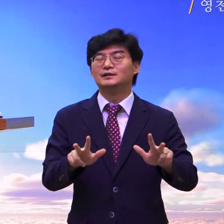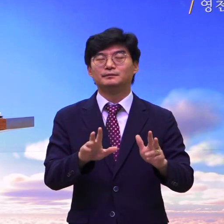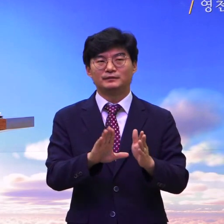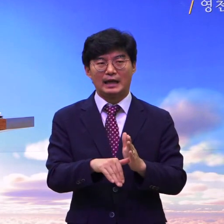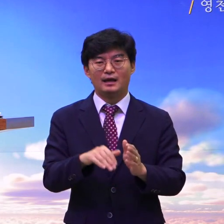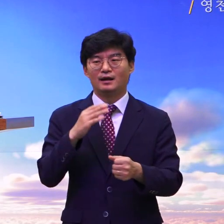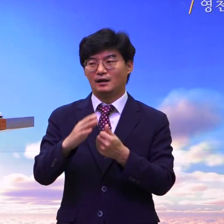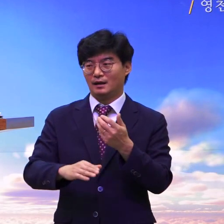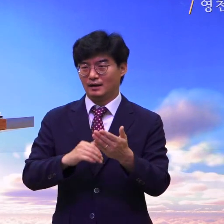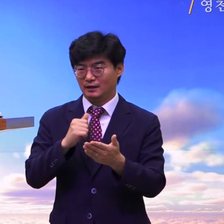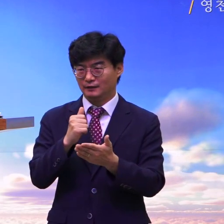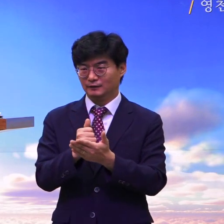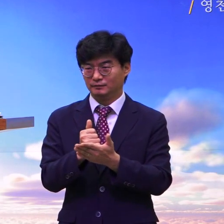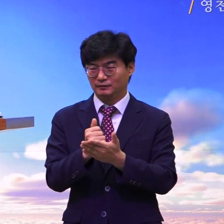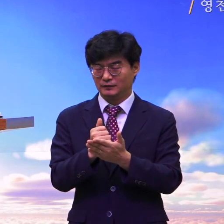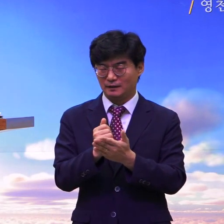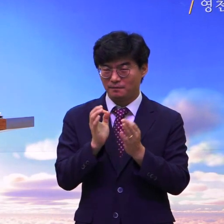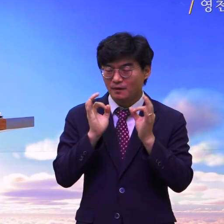때입니다.